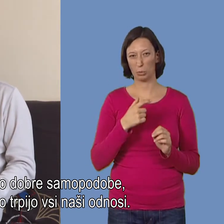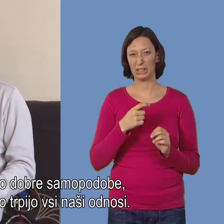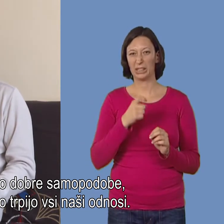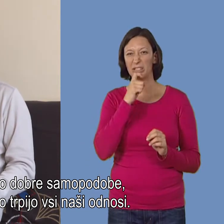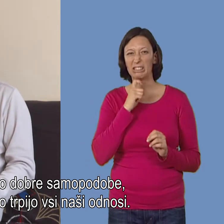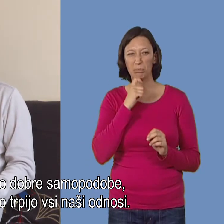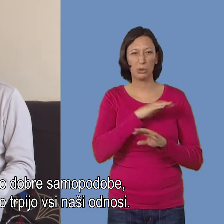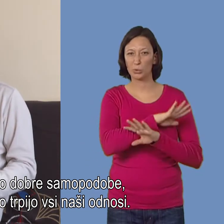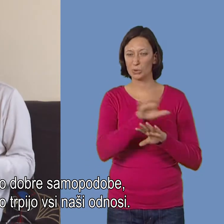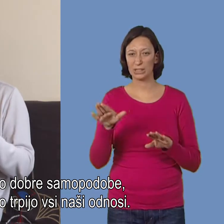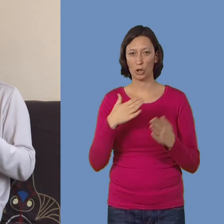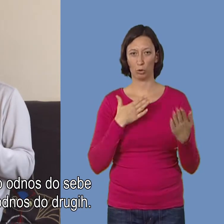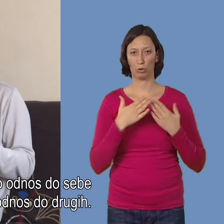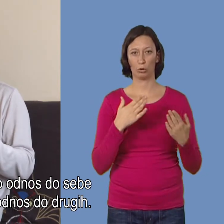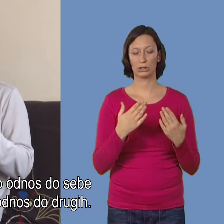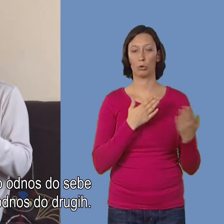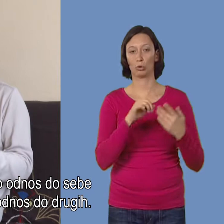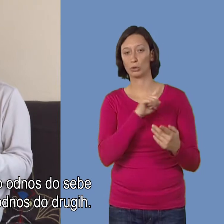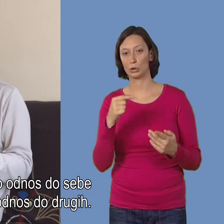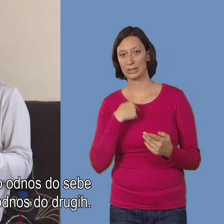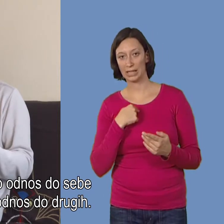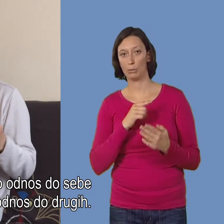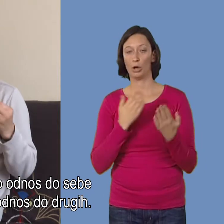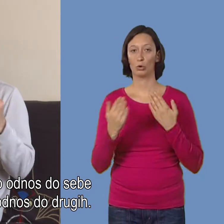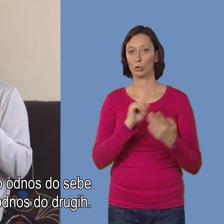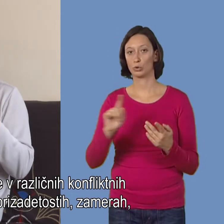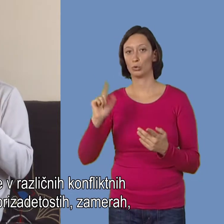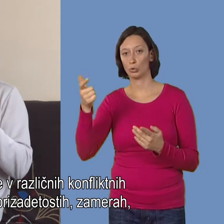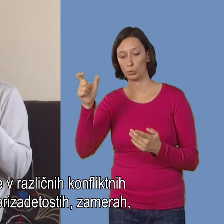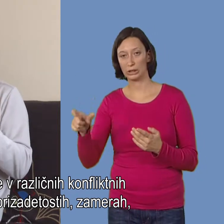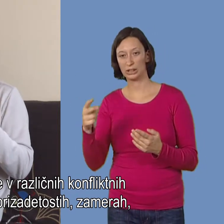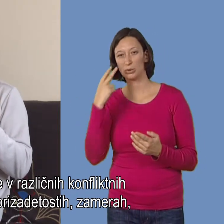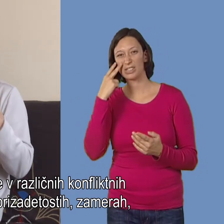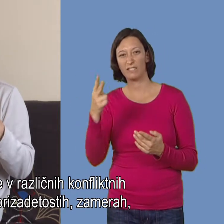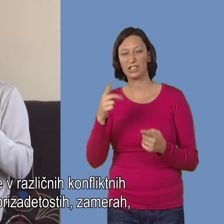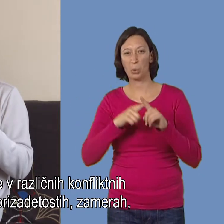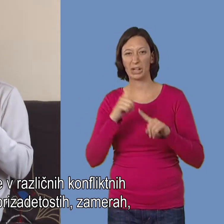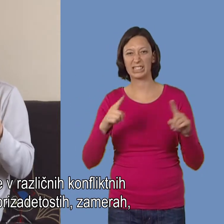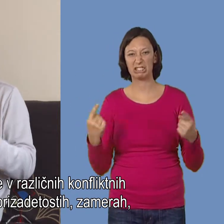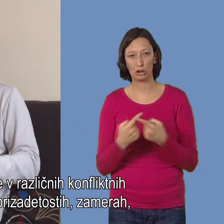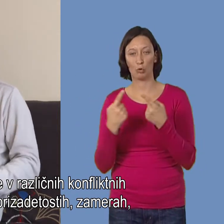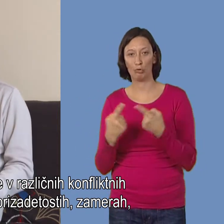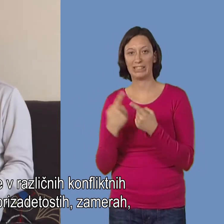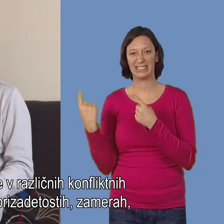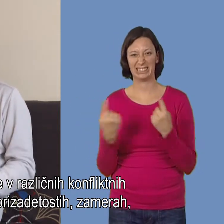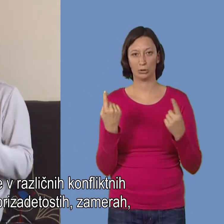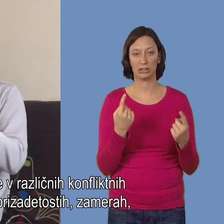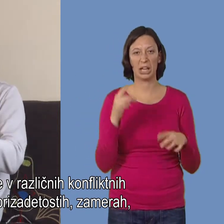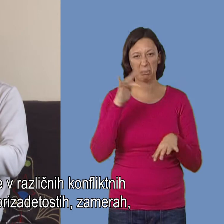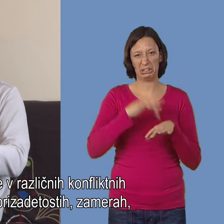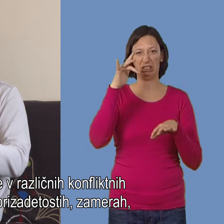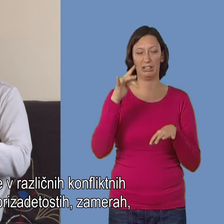tako trpijo vsi naši odnosi, tako odnos do sebe, kot odnos do drugih. To se kaže v različnih konfliktnih